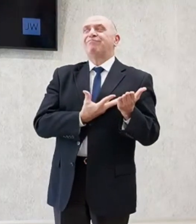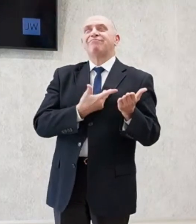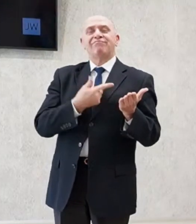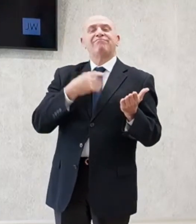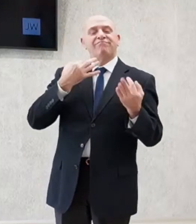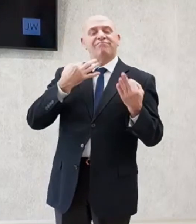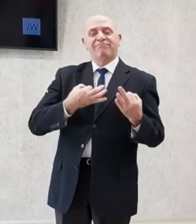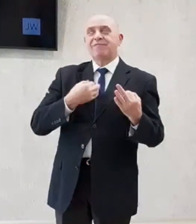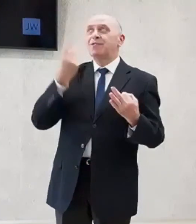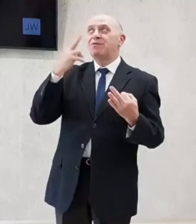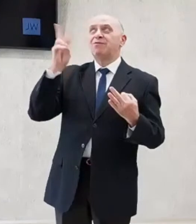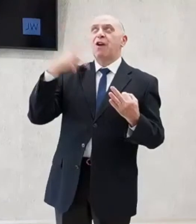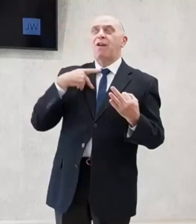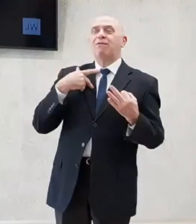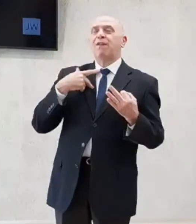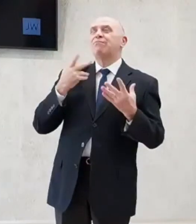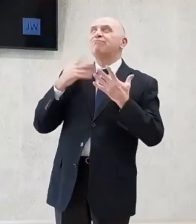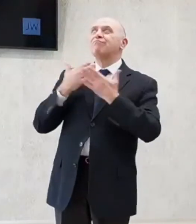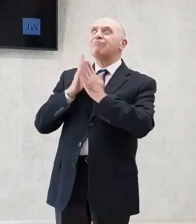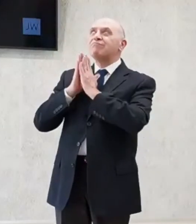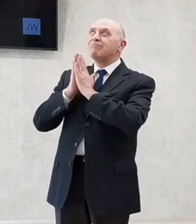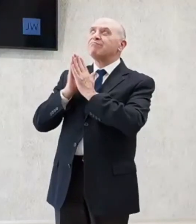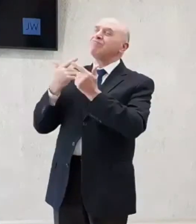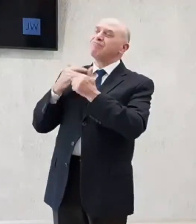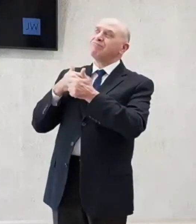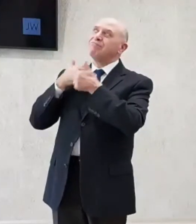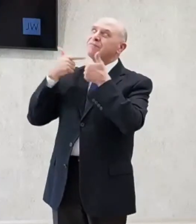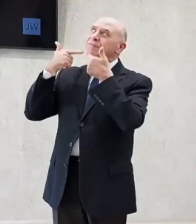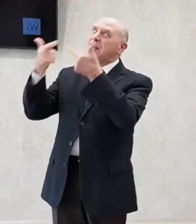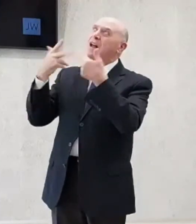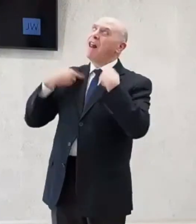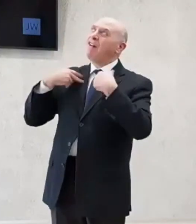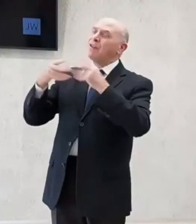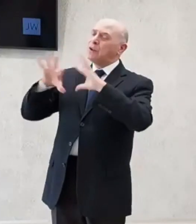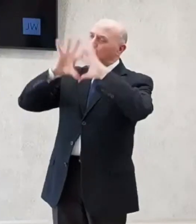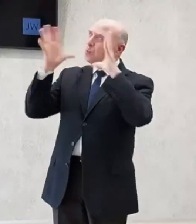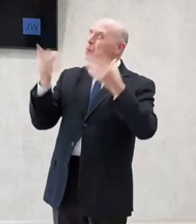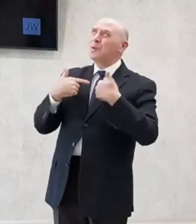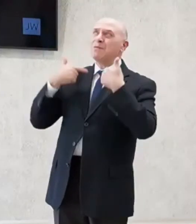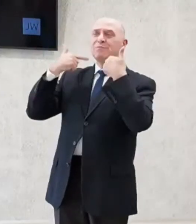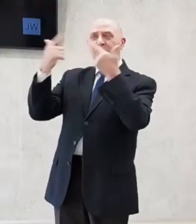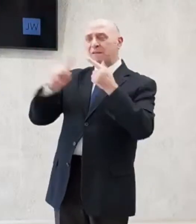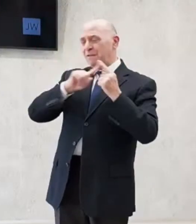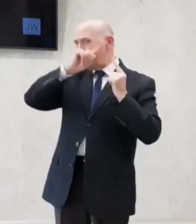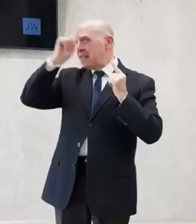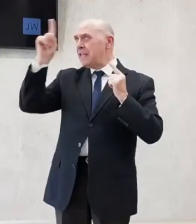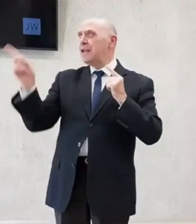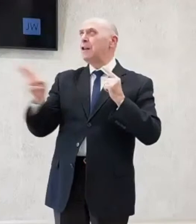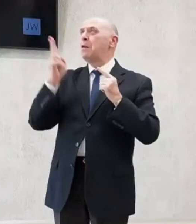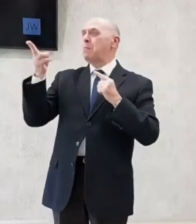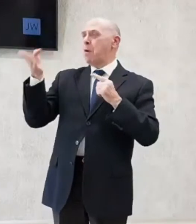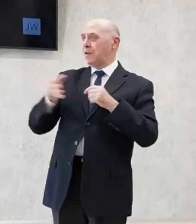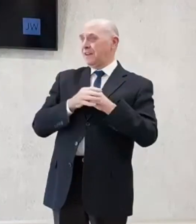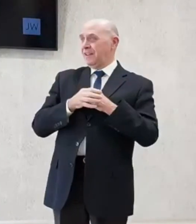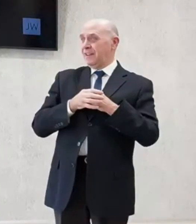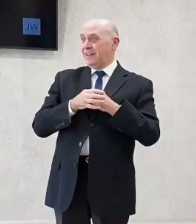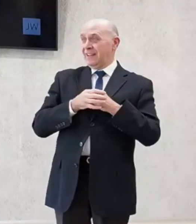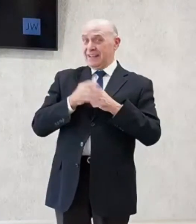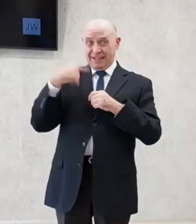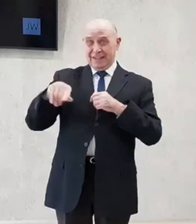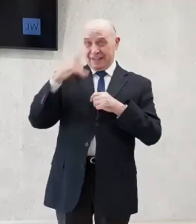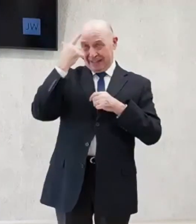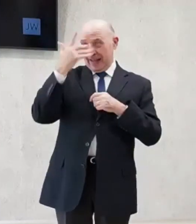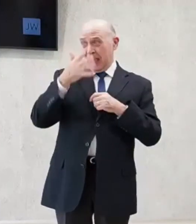a Dio in tutta la sua vita fino agli ultimi giorni ricordiamo con piacere che qualche ora prima